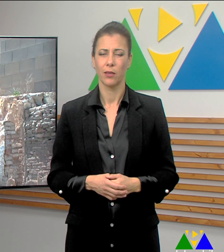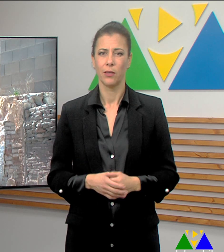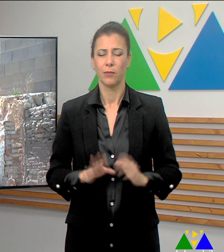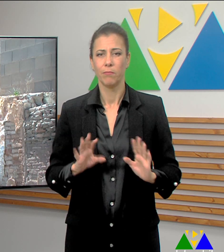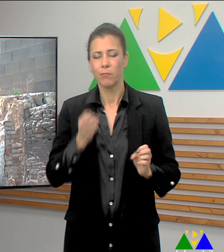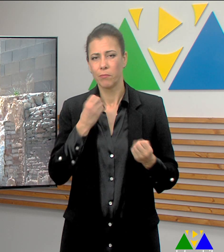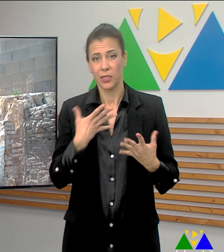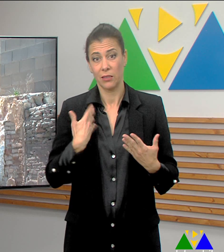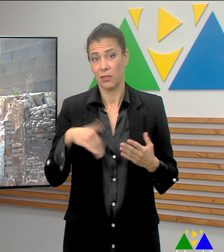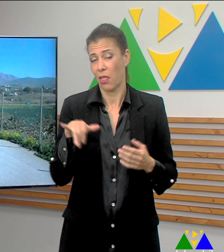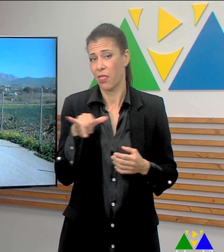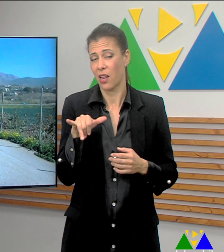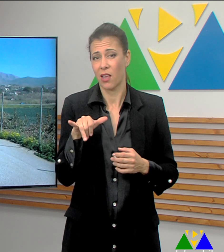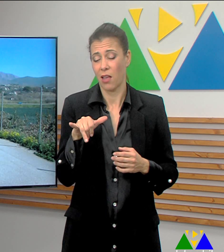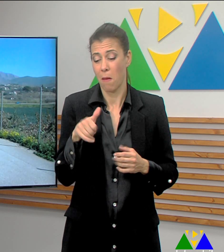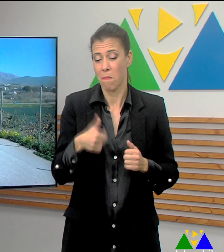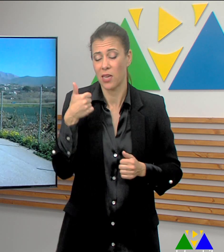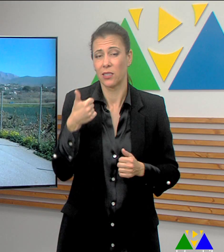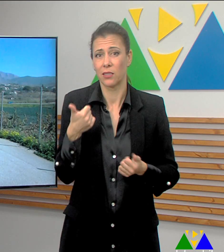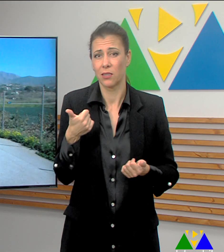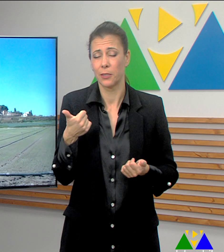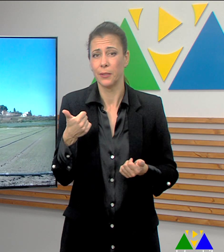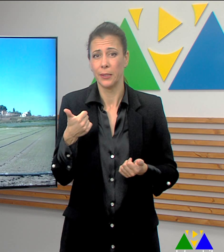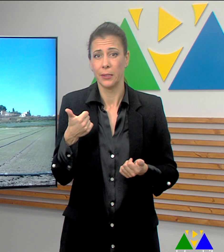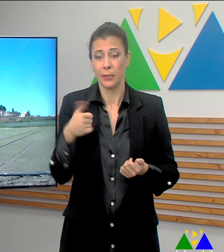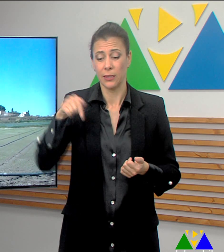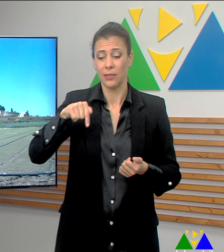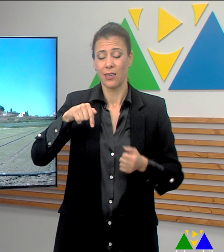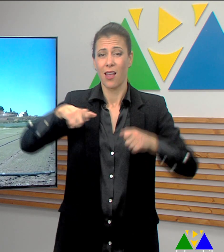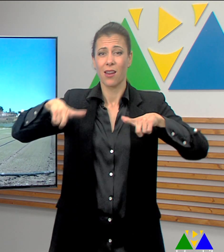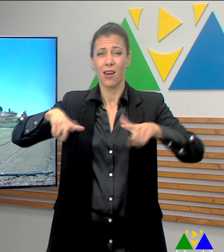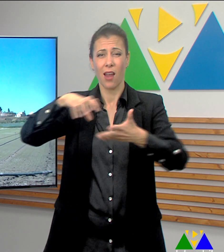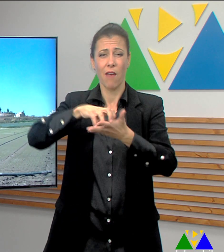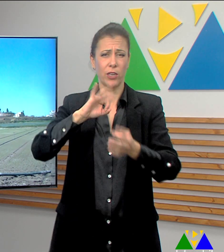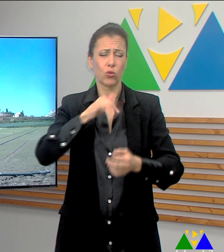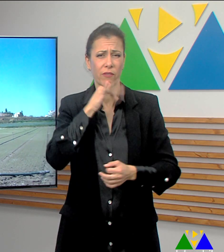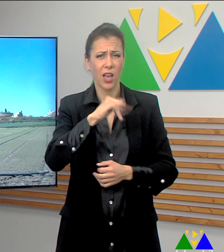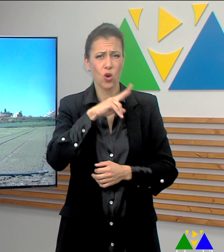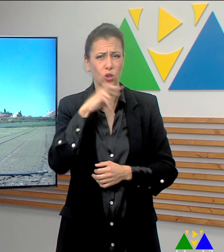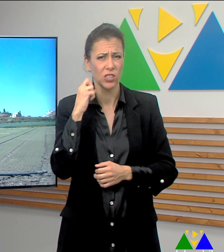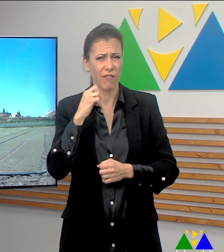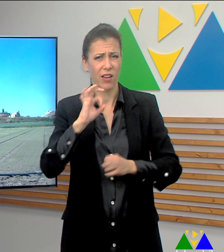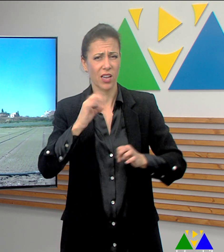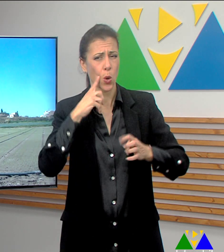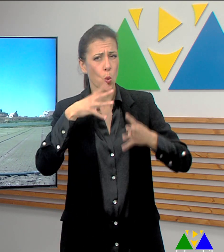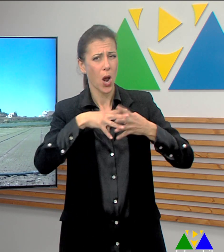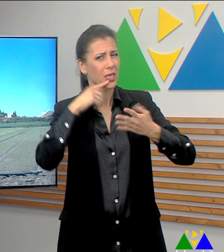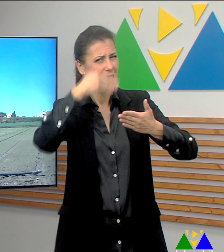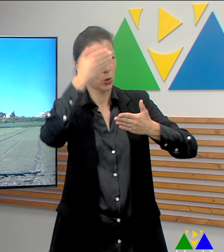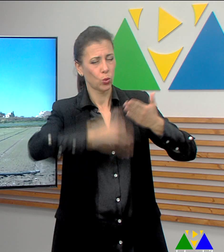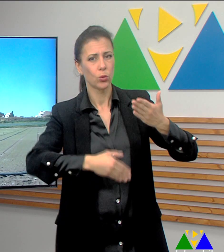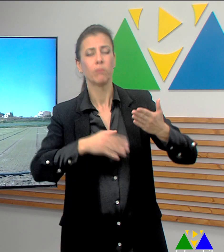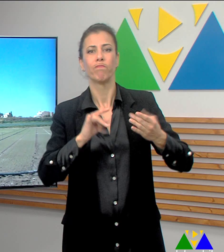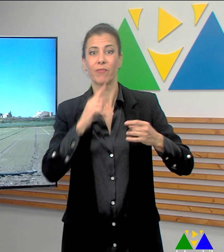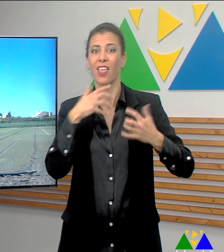Bueno, nos estamos acercando precisamente a estas naves que todavía conservan pues esa arquitectura, ¿no?, casi típica, ¿no?,